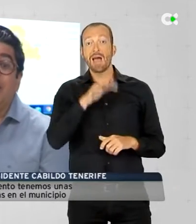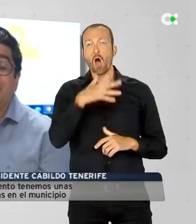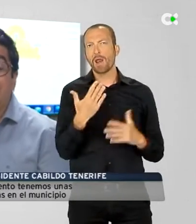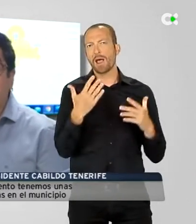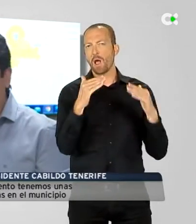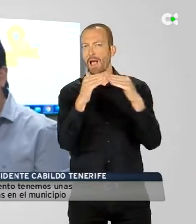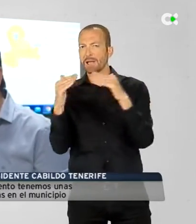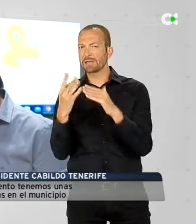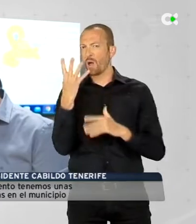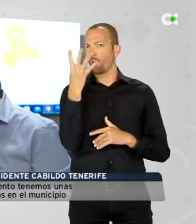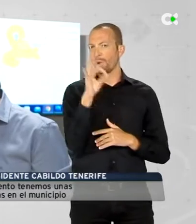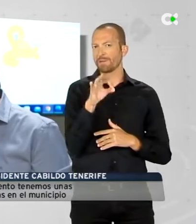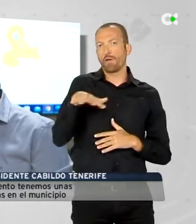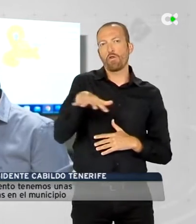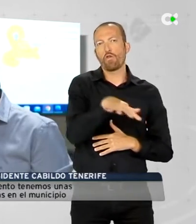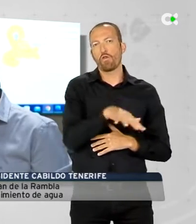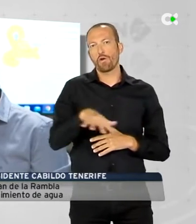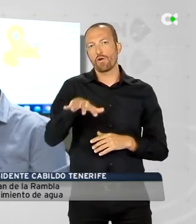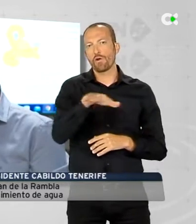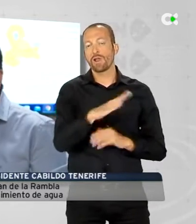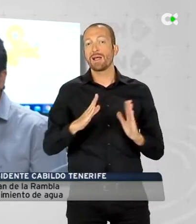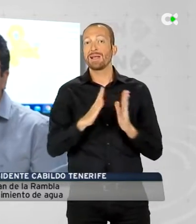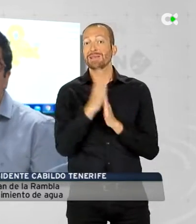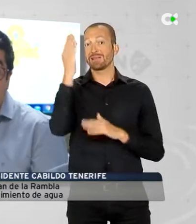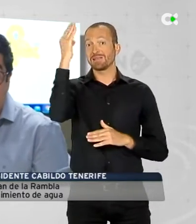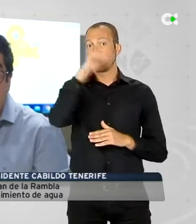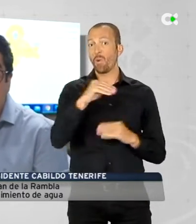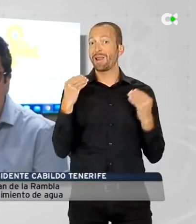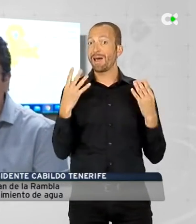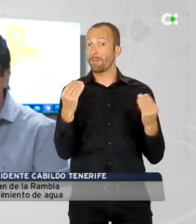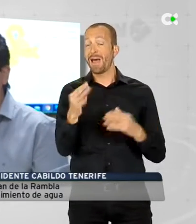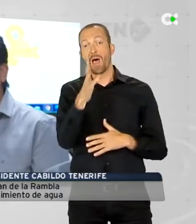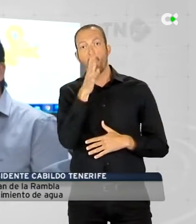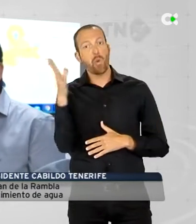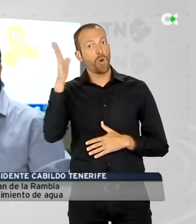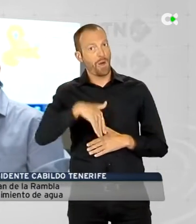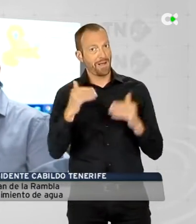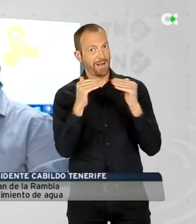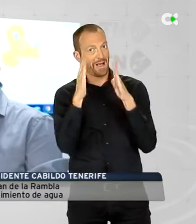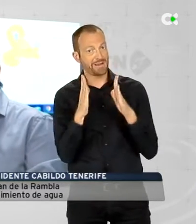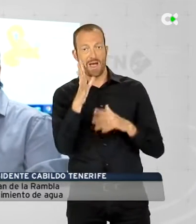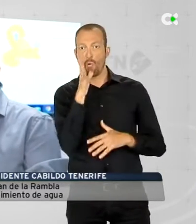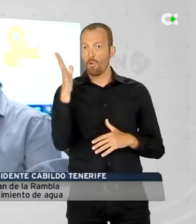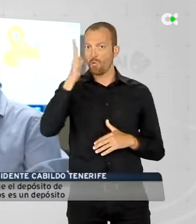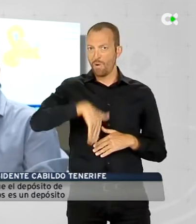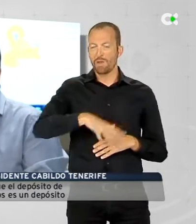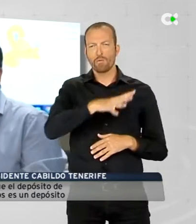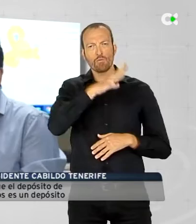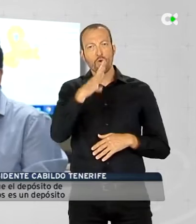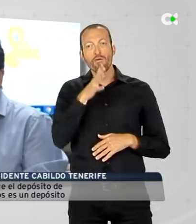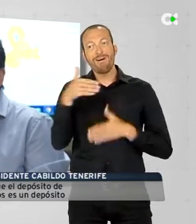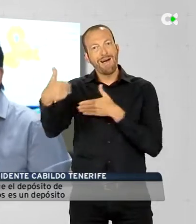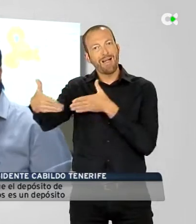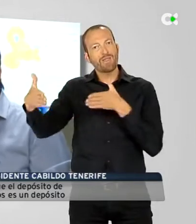40 viviendas en el municipio de San Juan de la Rambla sin abastecimiento de agua, debido a que el depósito